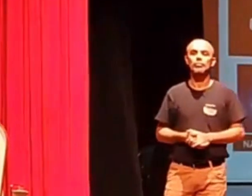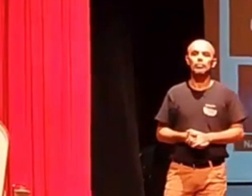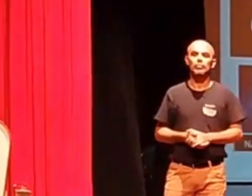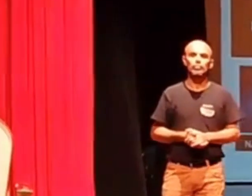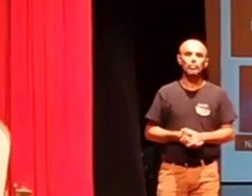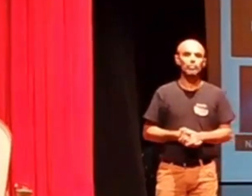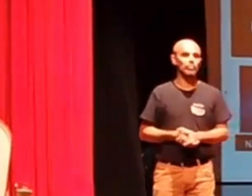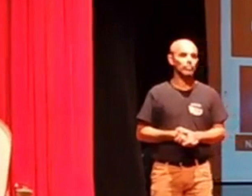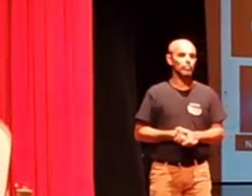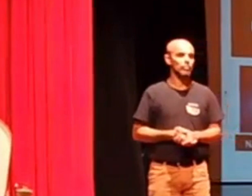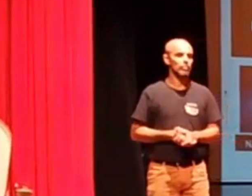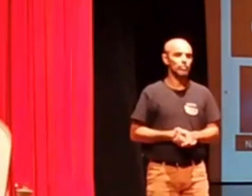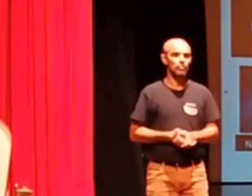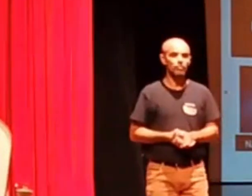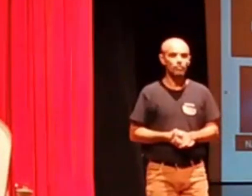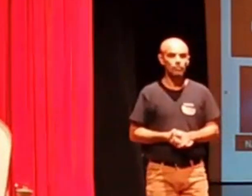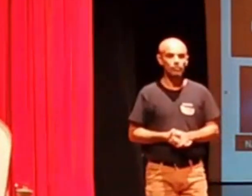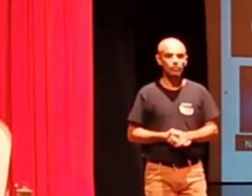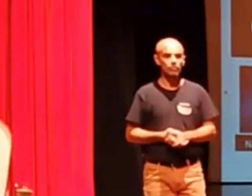Só um minutinho.